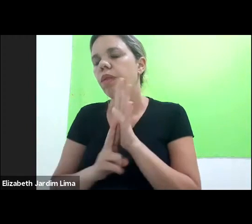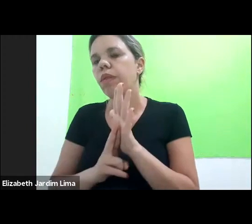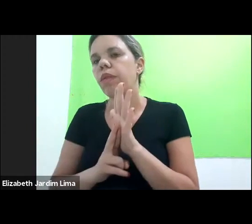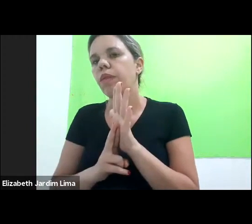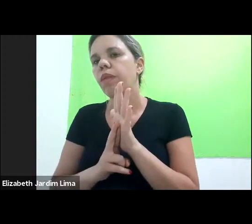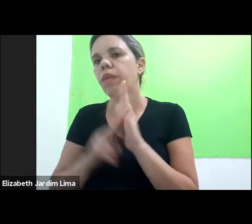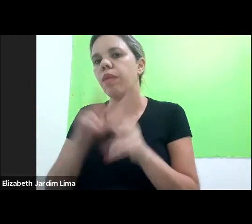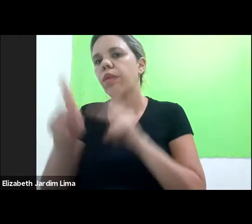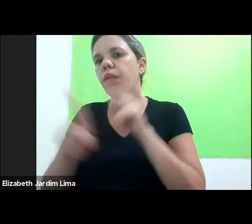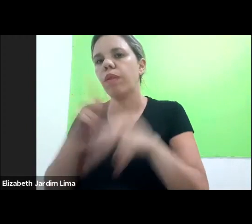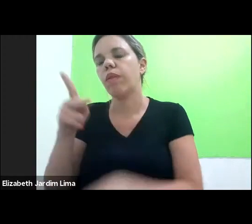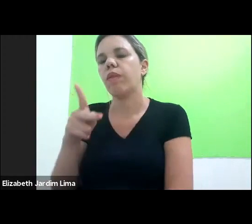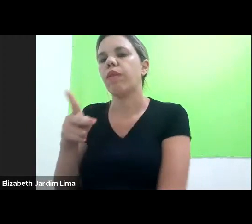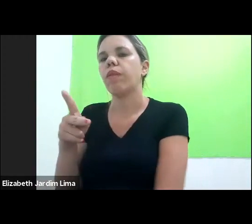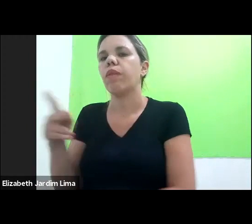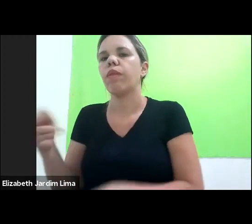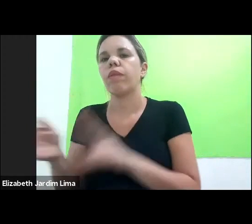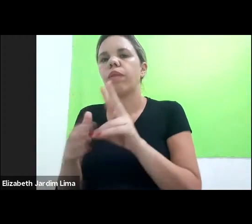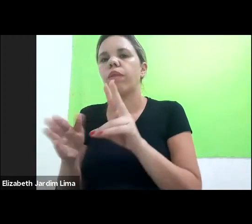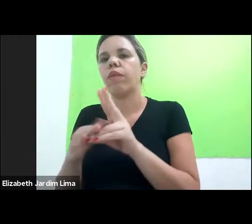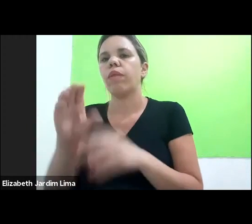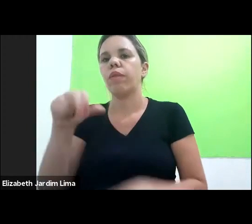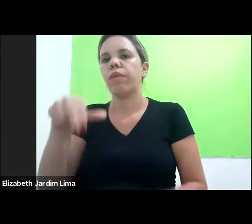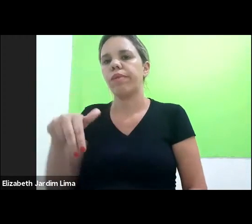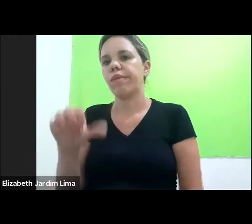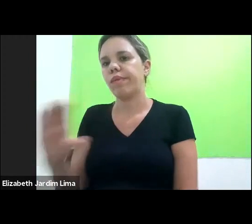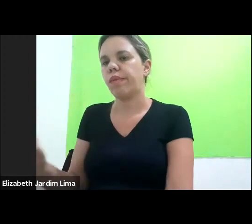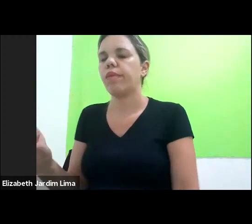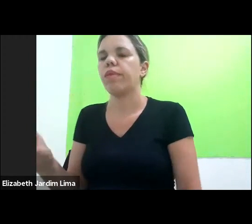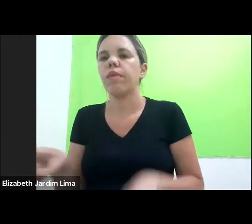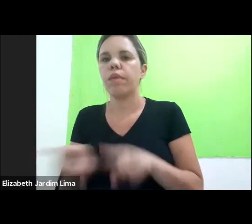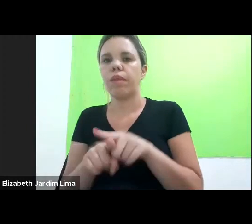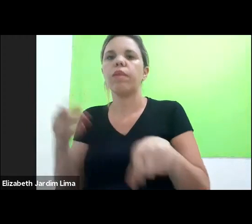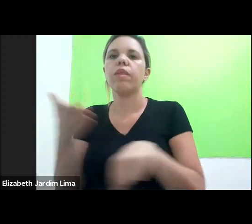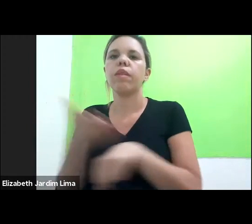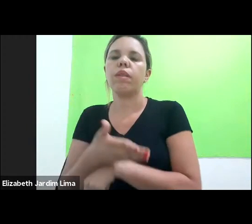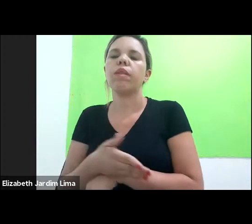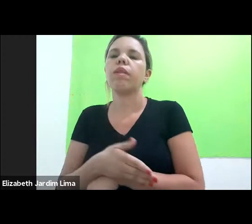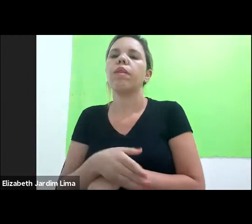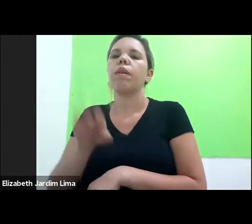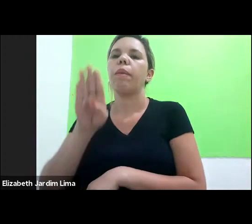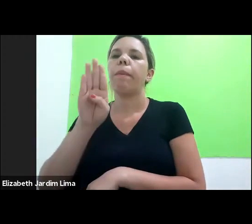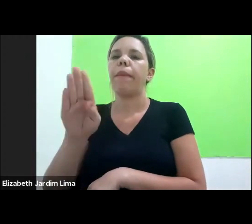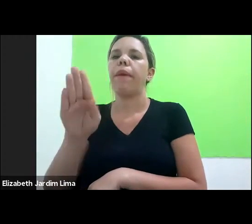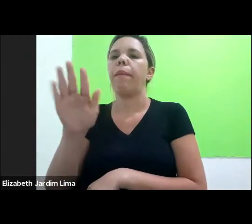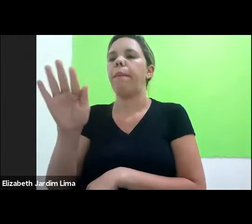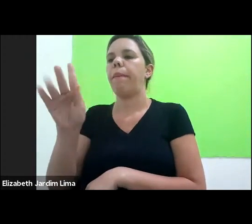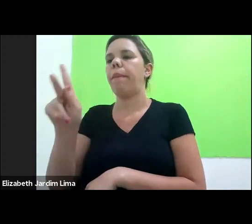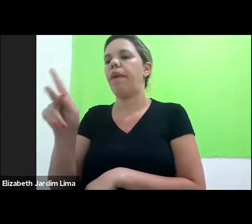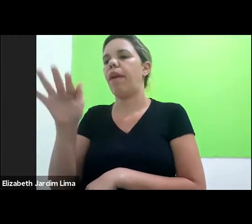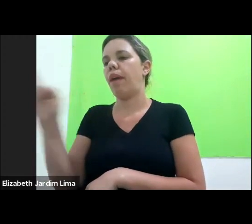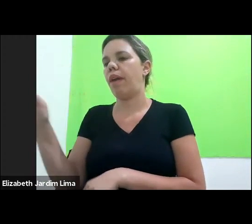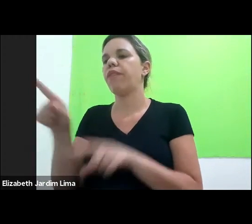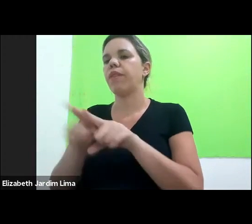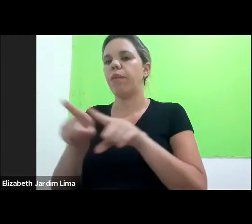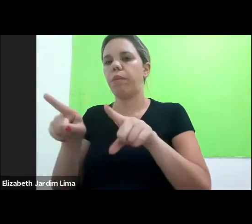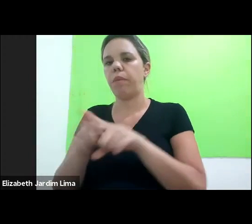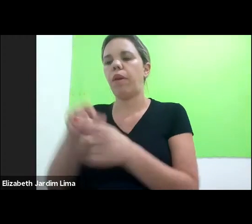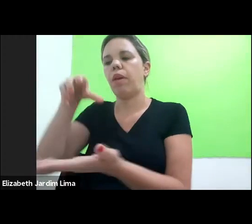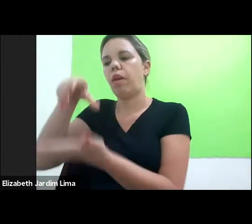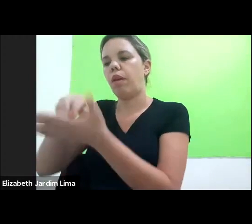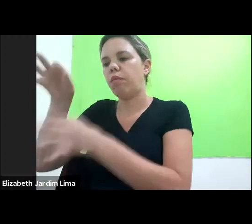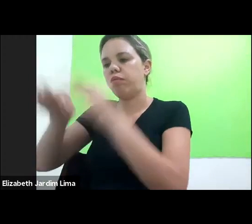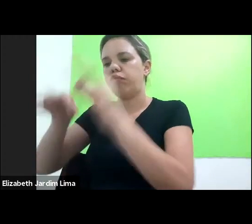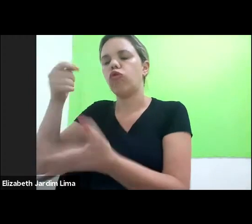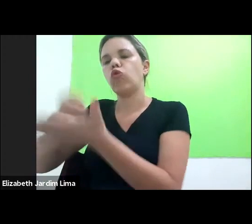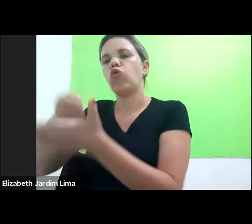populações indígenas. A CONAC também ingressou com a DPF, né, no Supremo também, exigindo pelo menos um